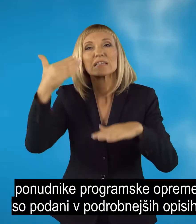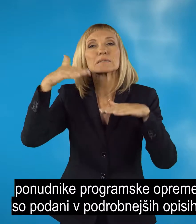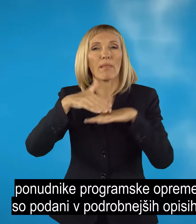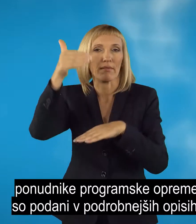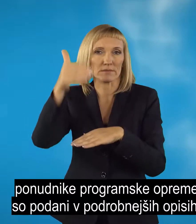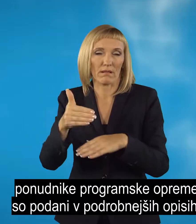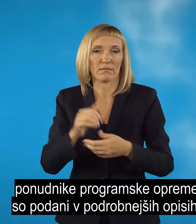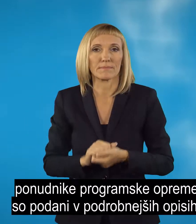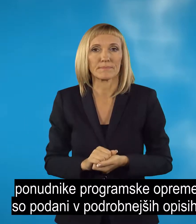opisih.